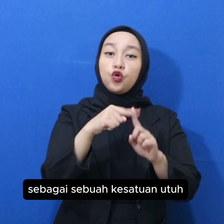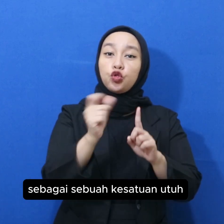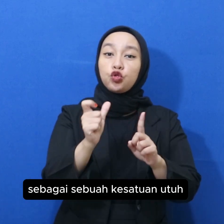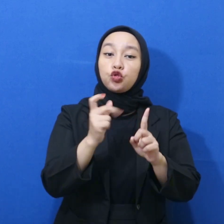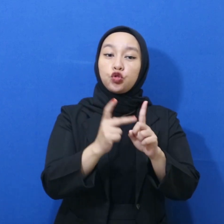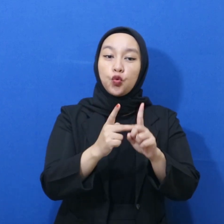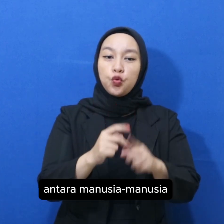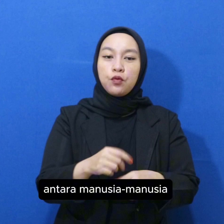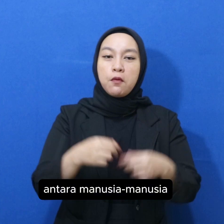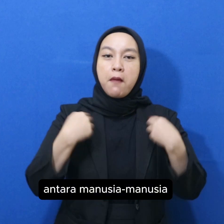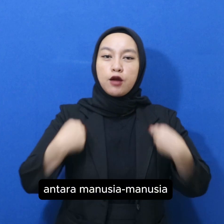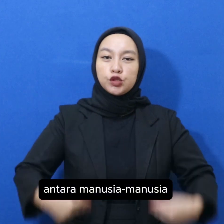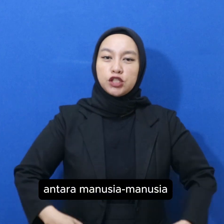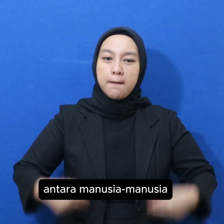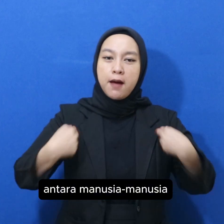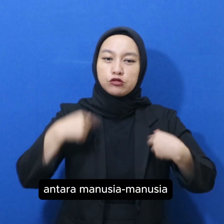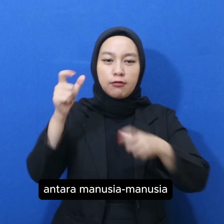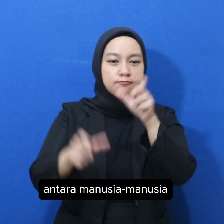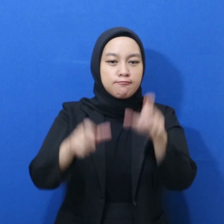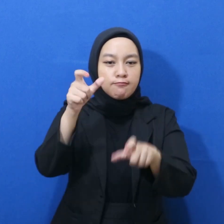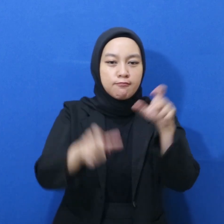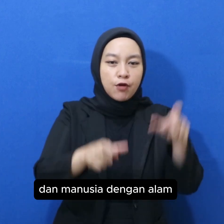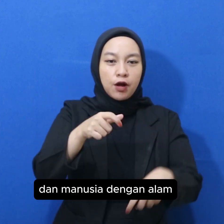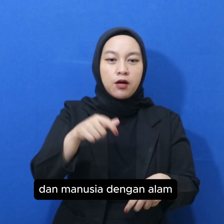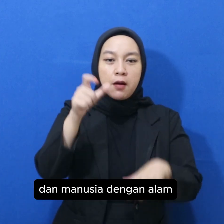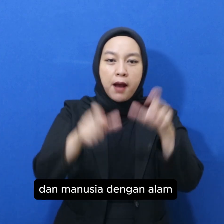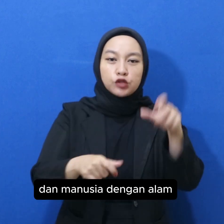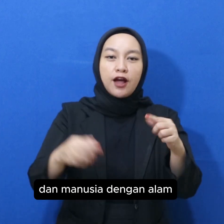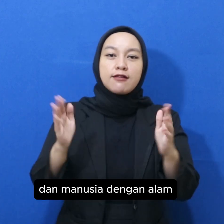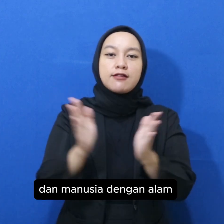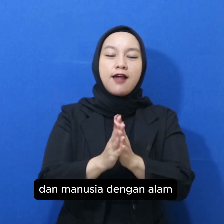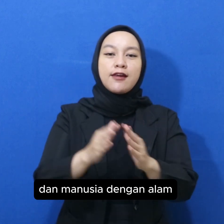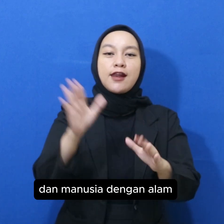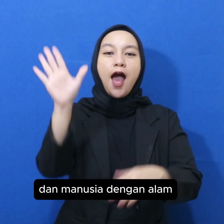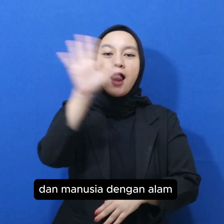utuh antara manusia-manusia dan manusia dengan alam.